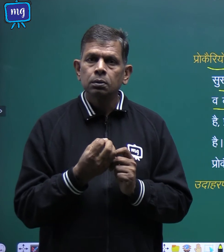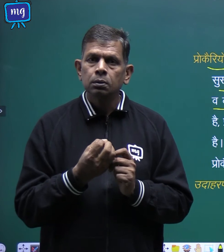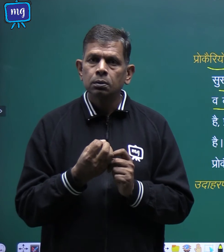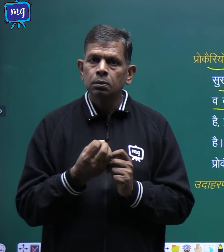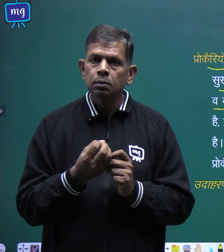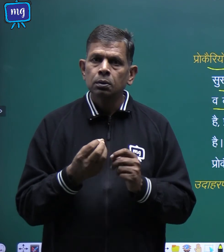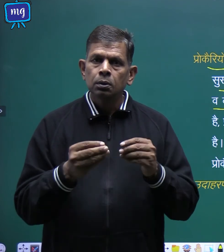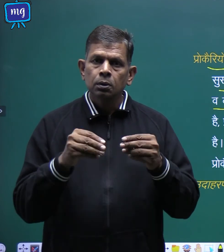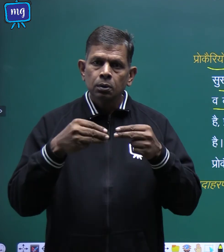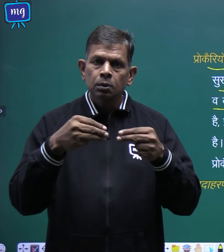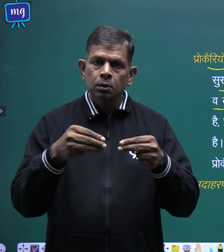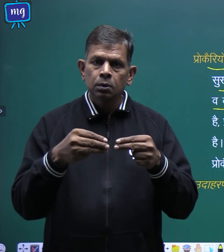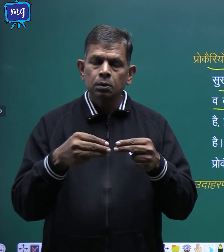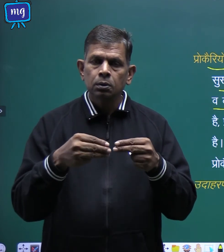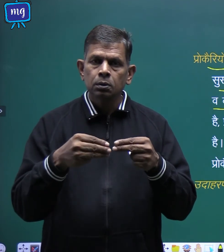झिल्ली